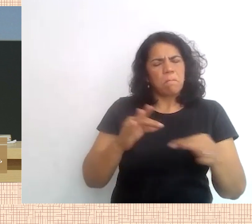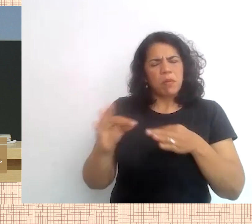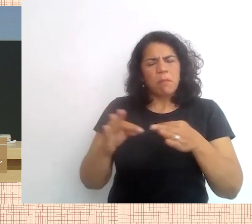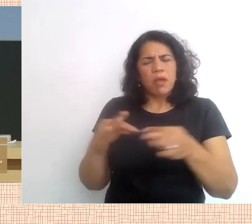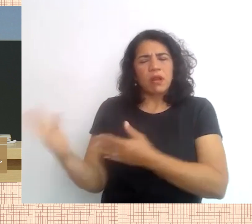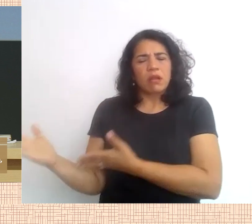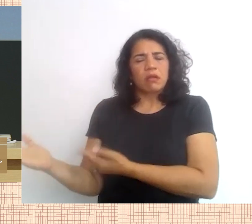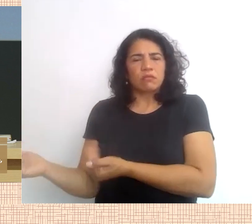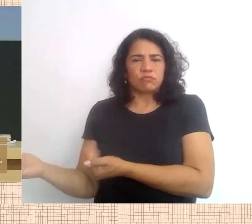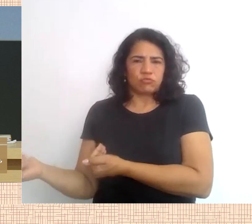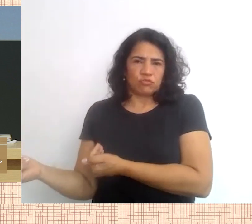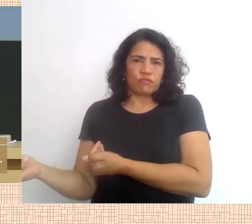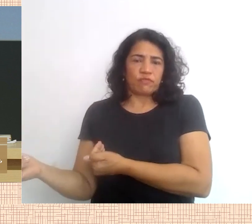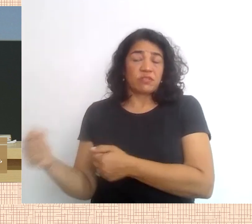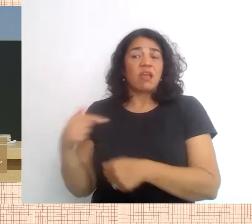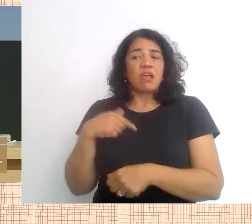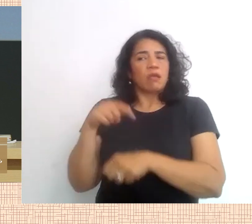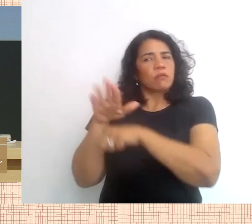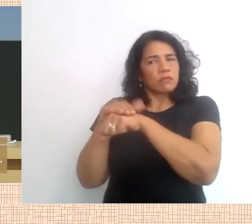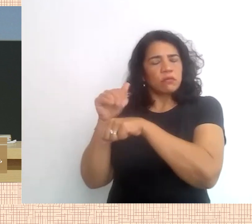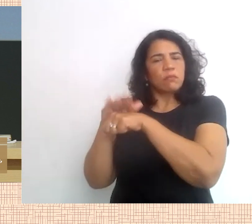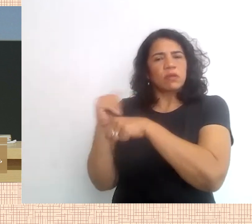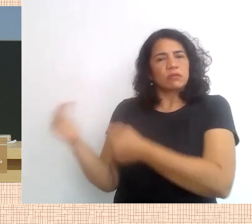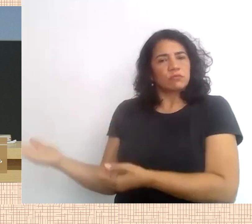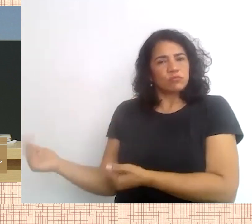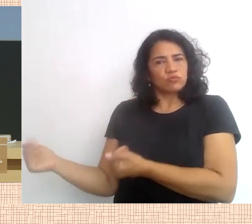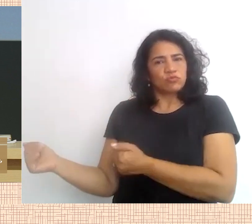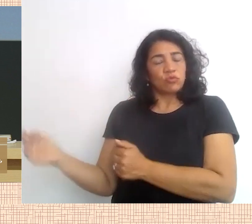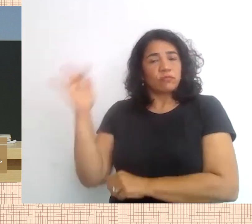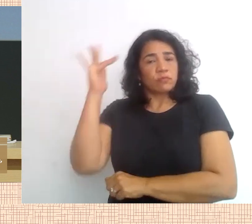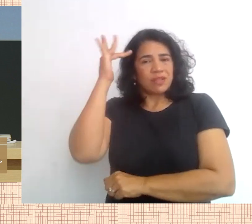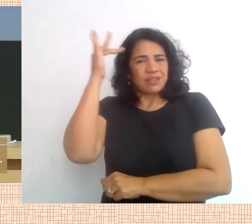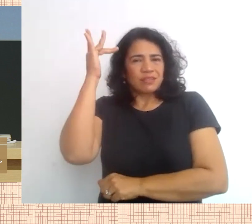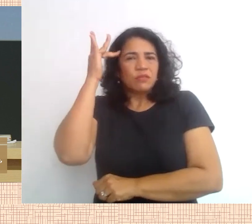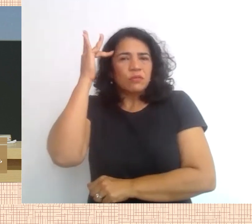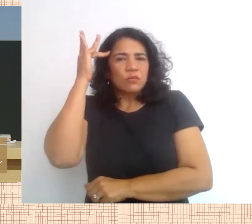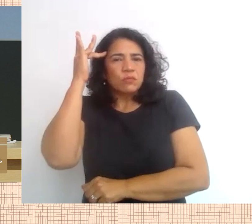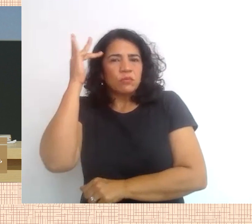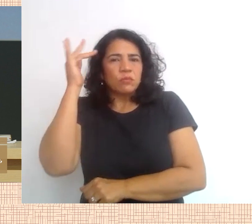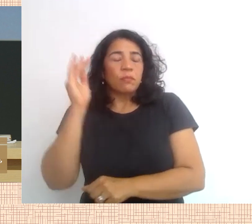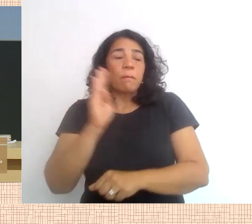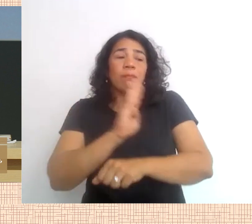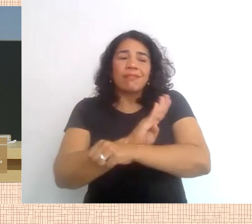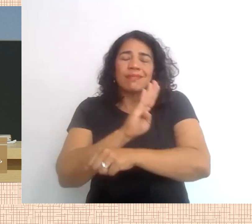de operacionalizar essas coisas, toda a obra de Deus,